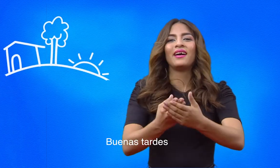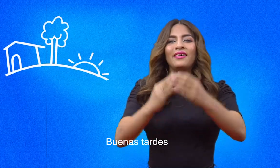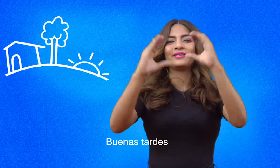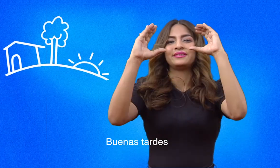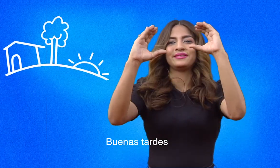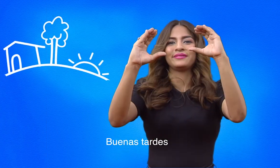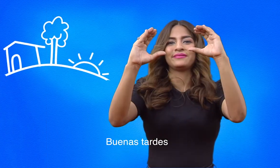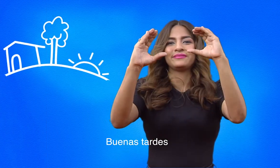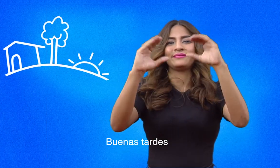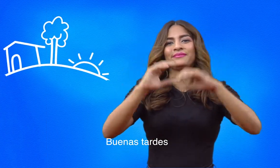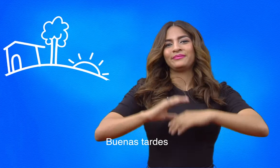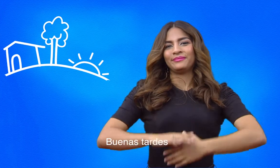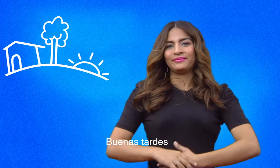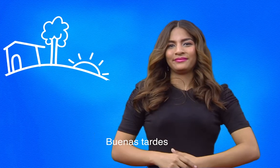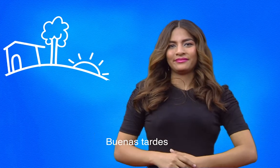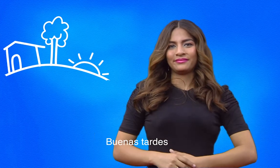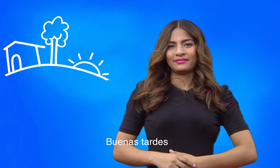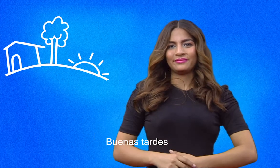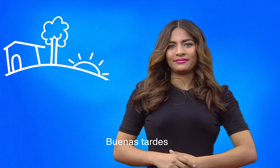Buenas tardes.